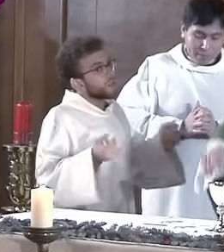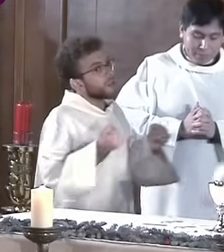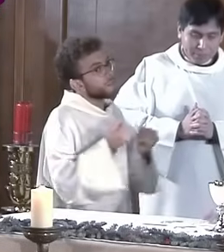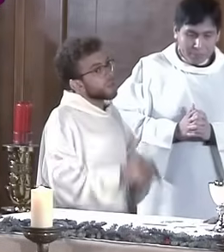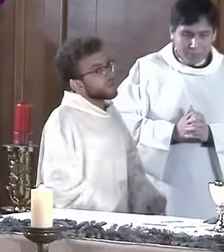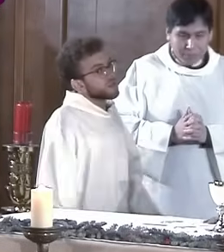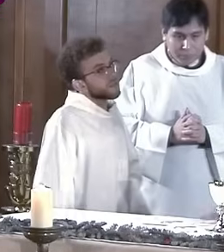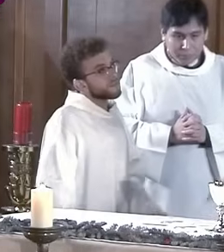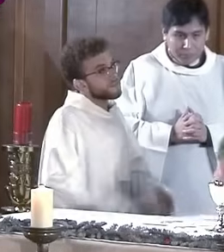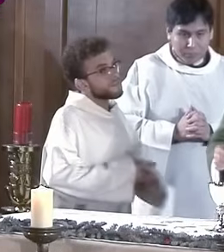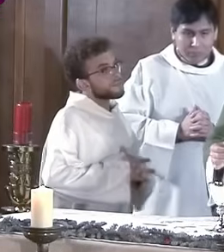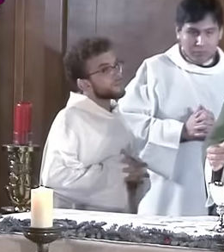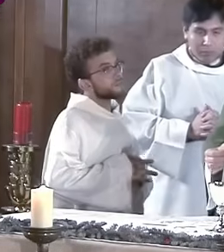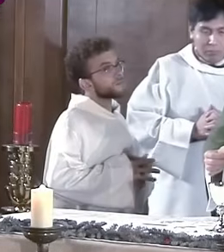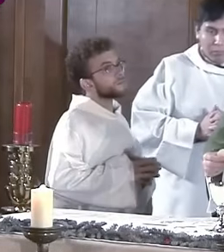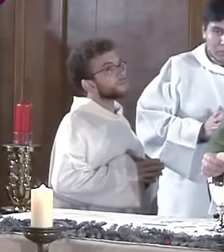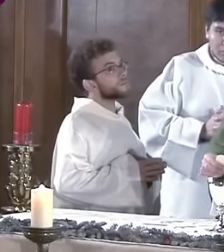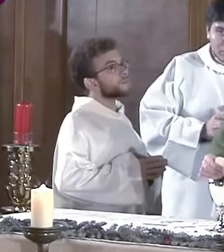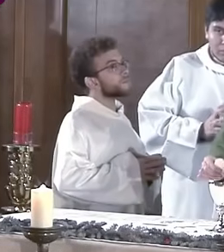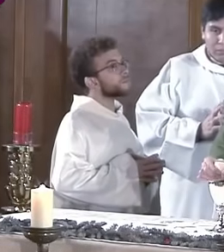la paz.